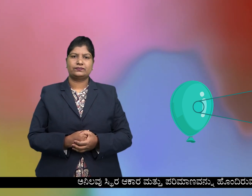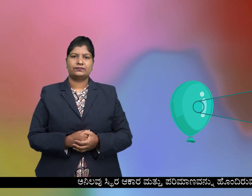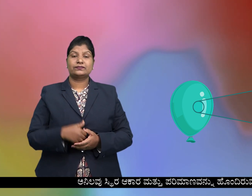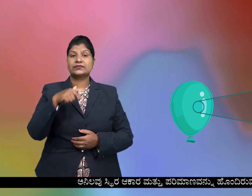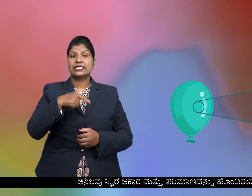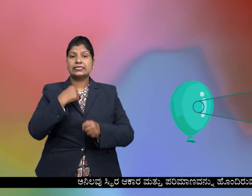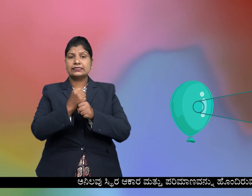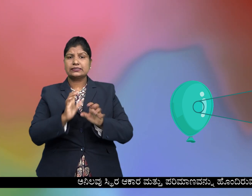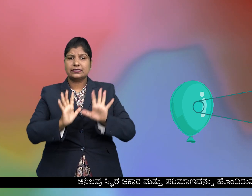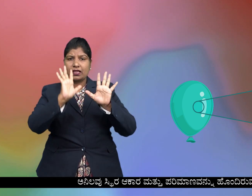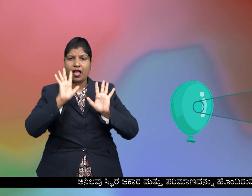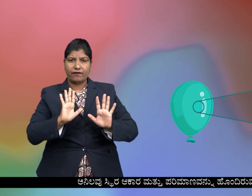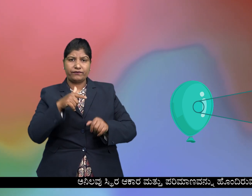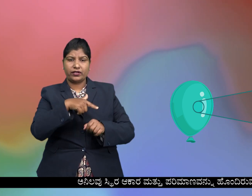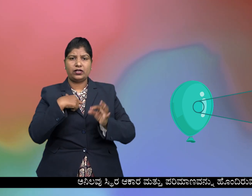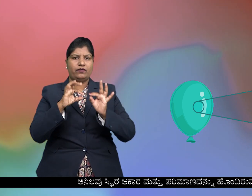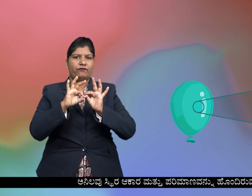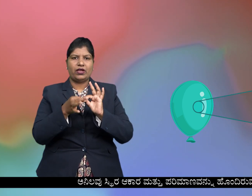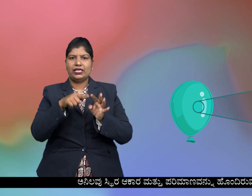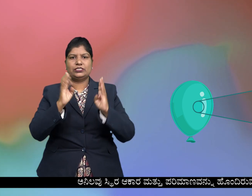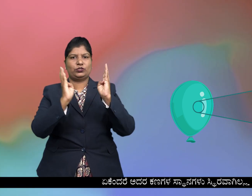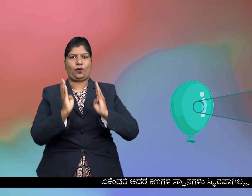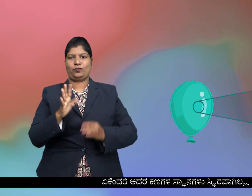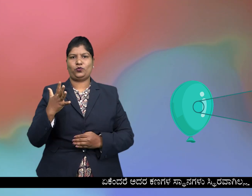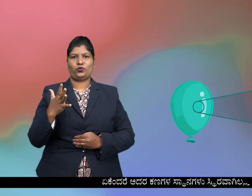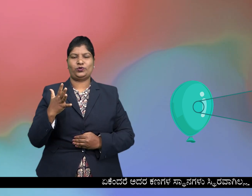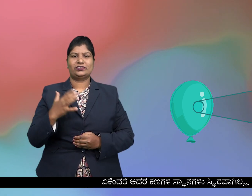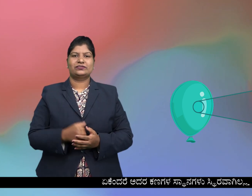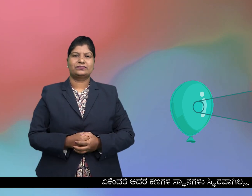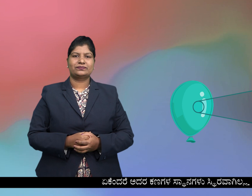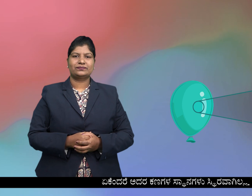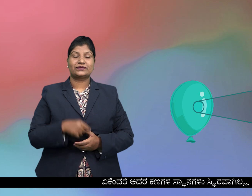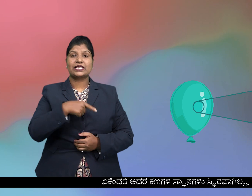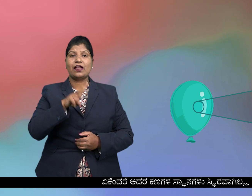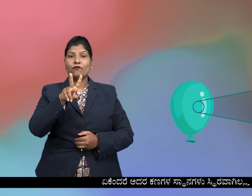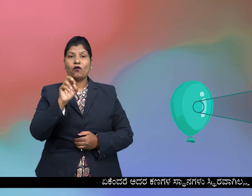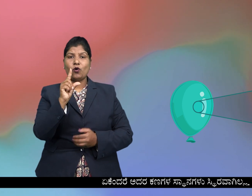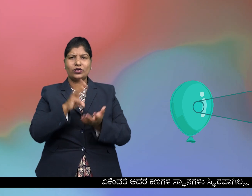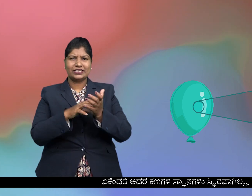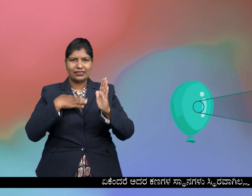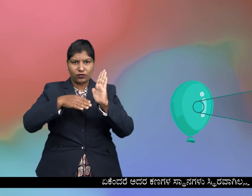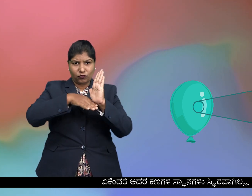ಅನಿಲವು ಸ್ಥಿರ ಆಕಾರ ಮತ್ತು ಪರಿಮಾಣವನ್ನು ಹೊಂದಿರುವುದಿಲ್ಲ, ಏಕೆಂದರೆ ಅದರ ಕಣಗಳ ಸ್ಥಾನವು ಸ್ಥಿರವಾಗಿಲ್ಲ.